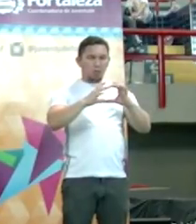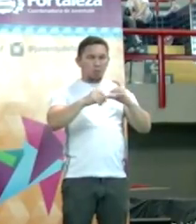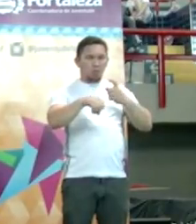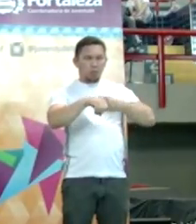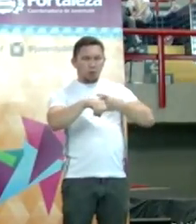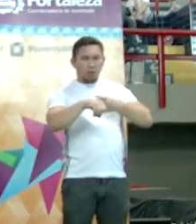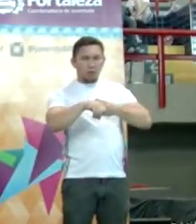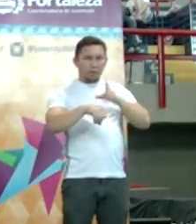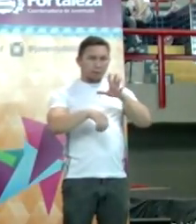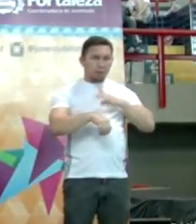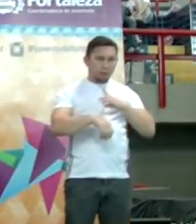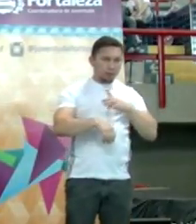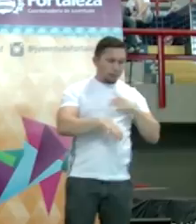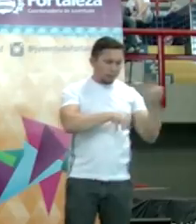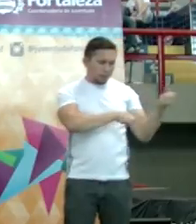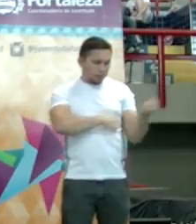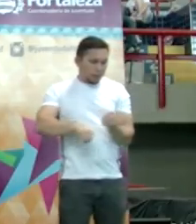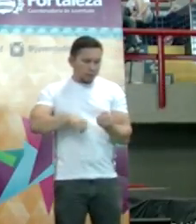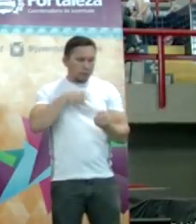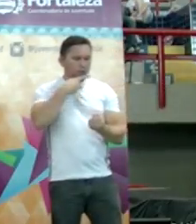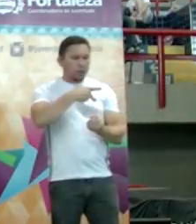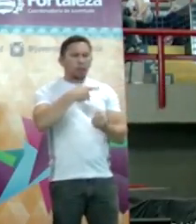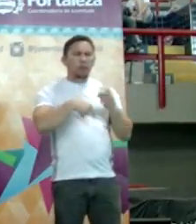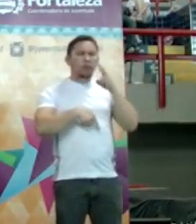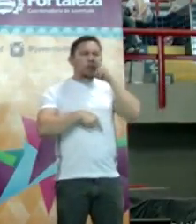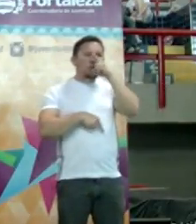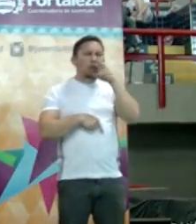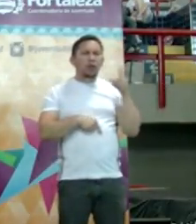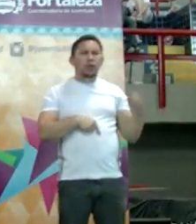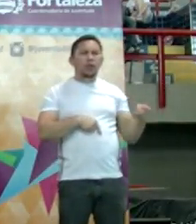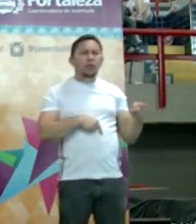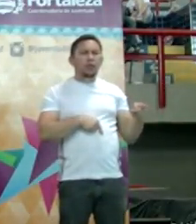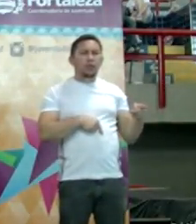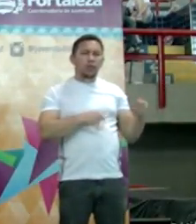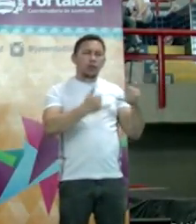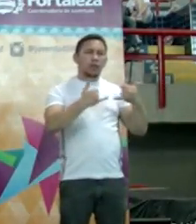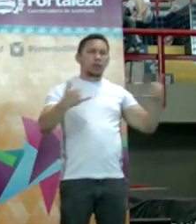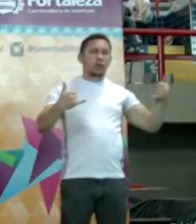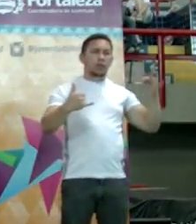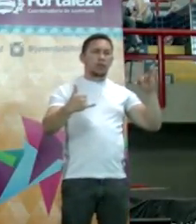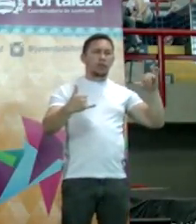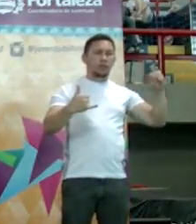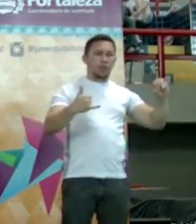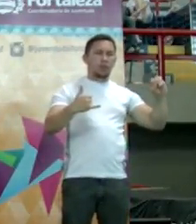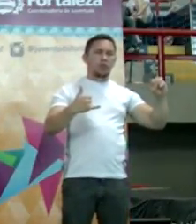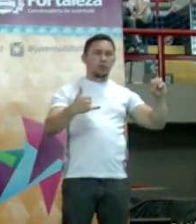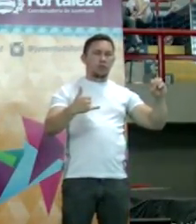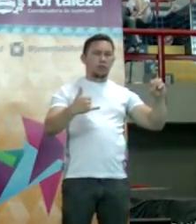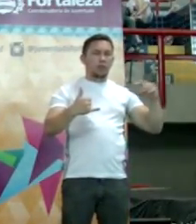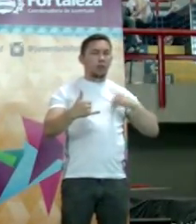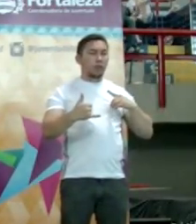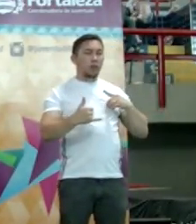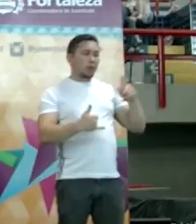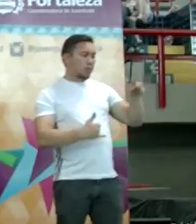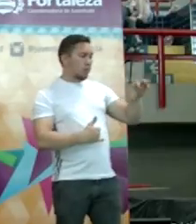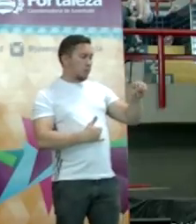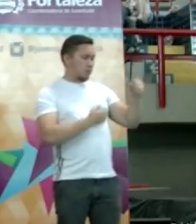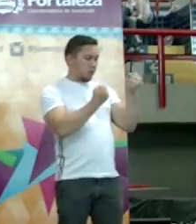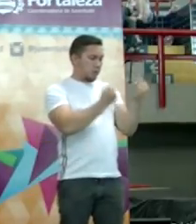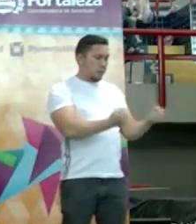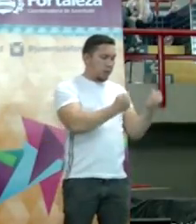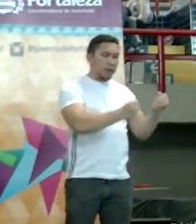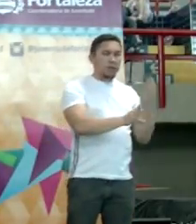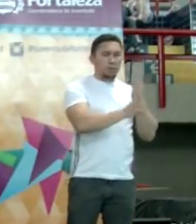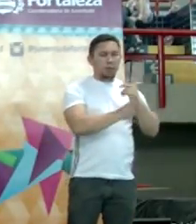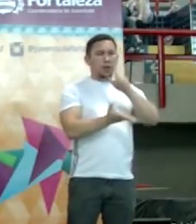minutinho. Tração é uma força de quê? Falem, falem. Fio. Peso é uma força de quê? Que a